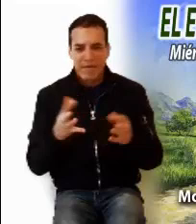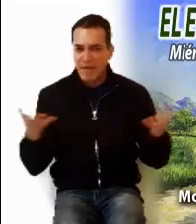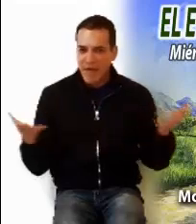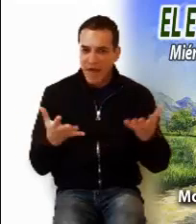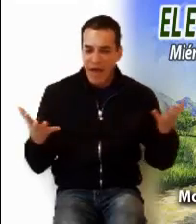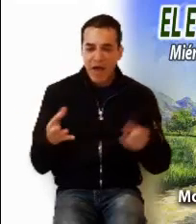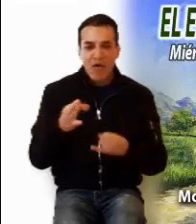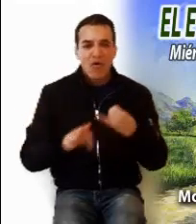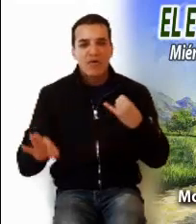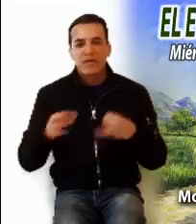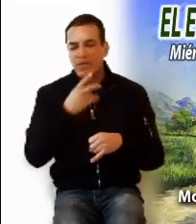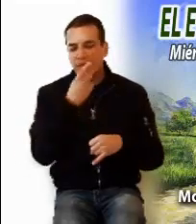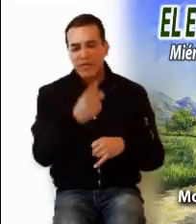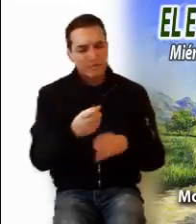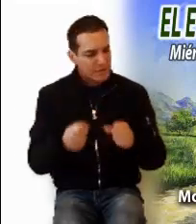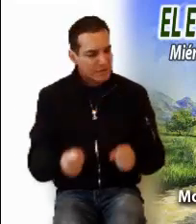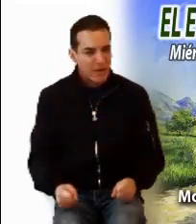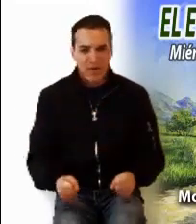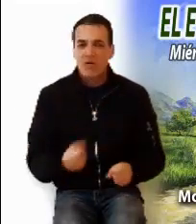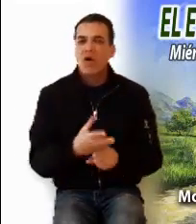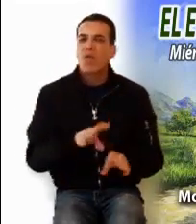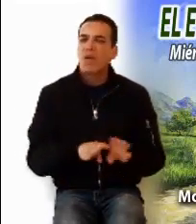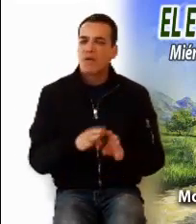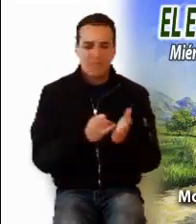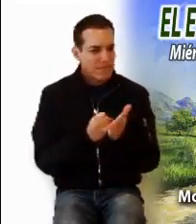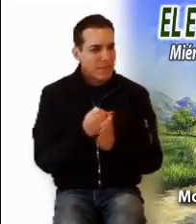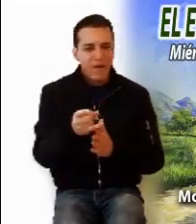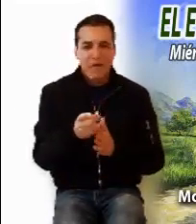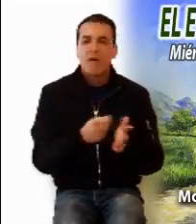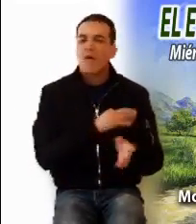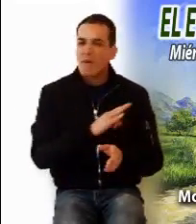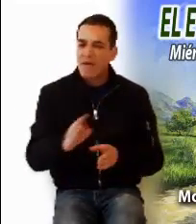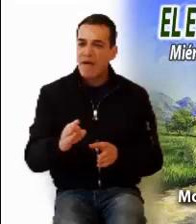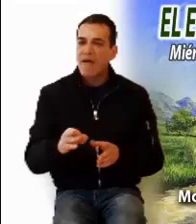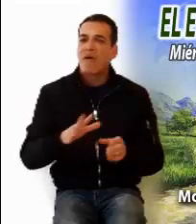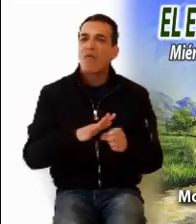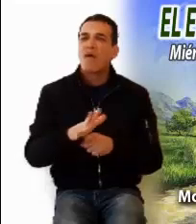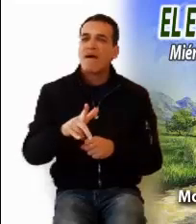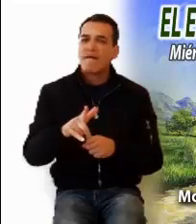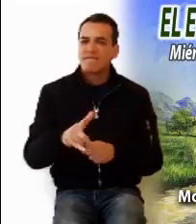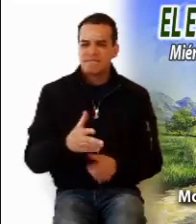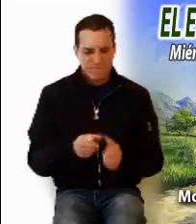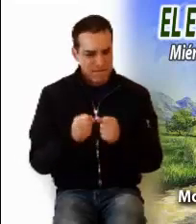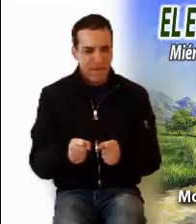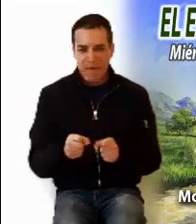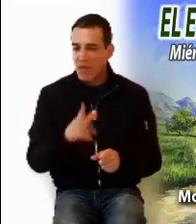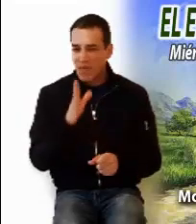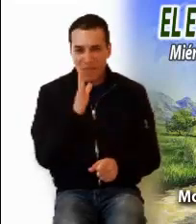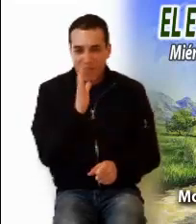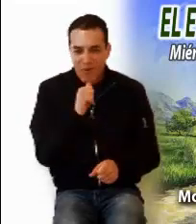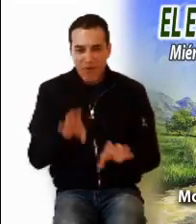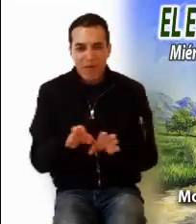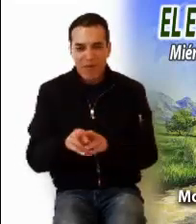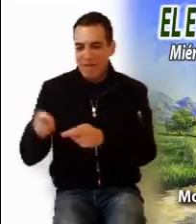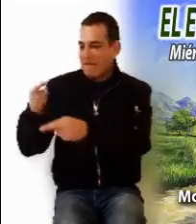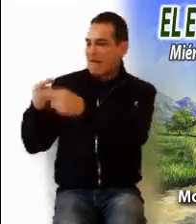Finalmente, también propone una decisión firme y sin vacilar. No se puede volver la mirada hacia atrás.